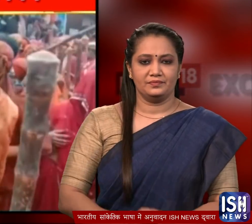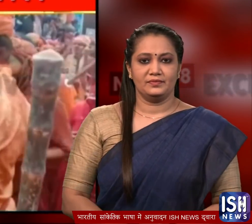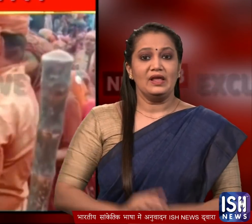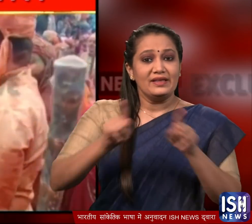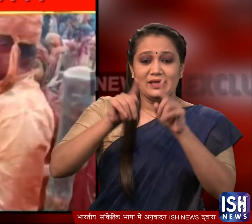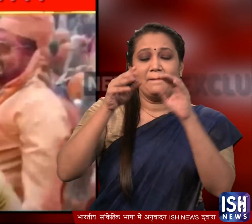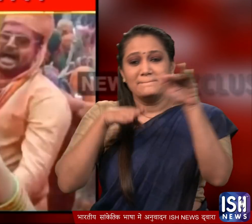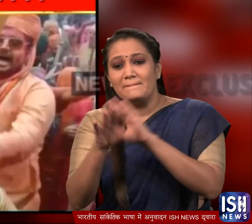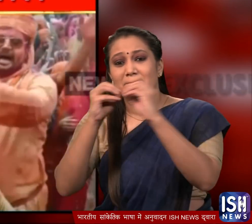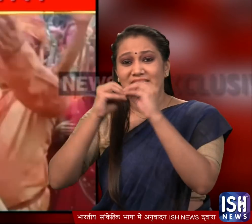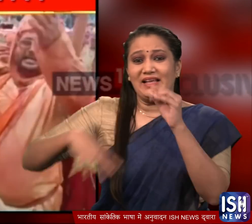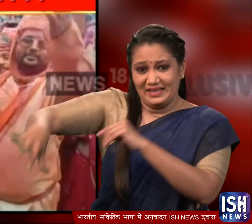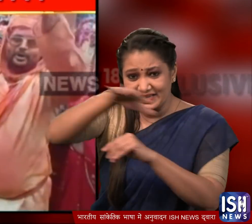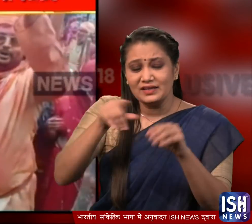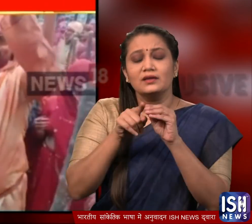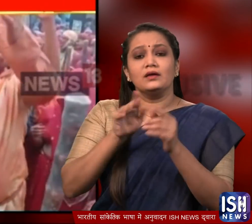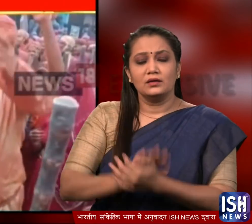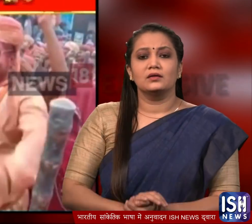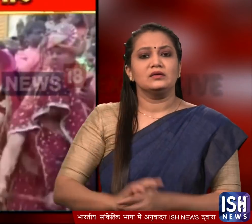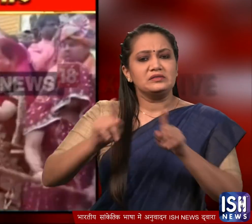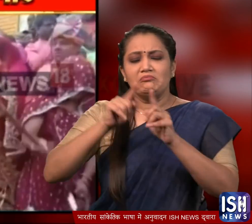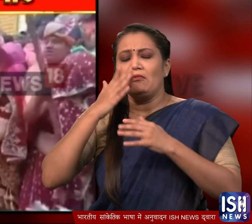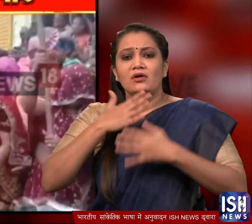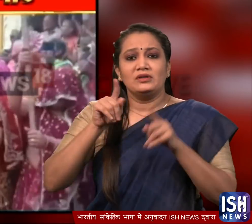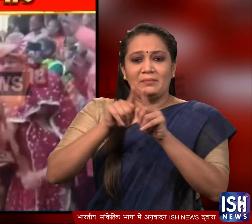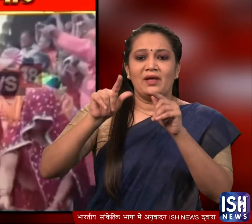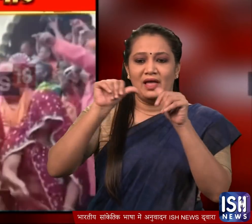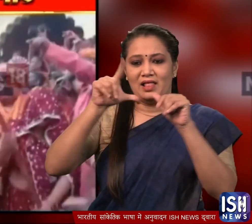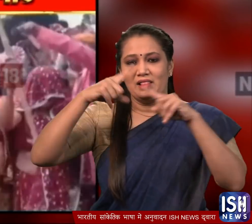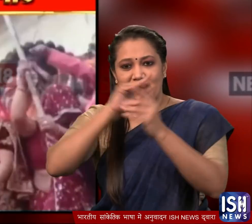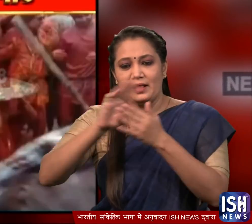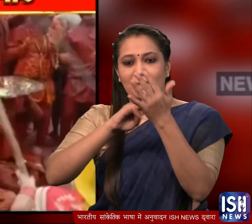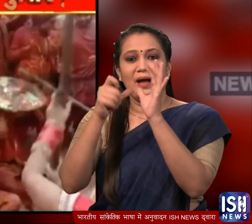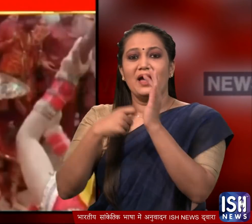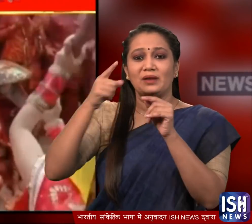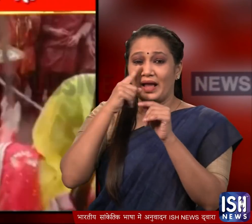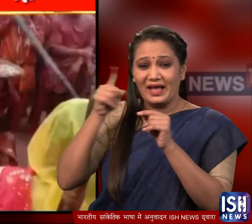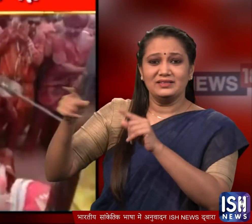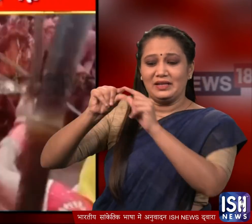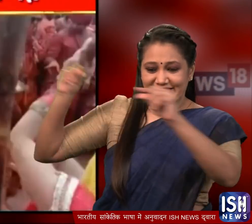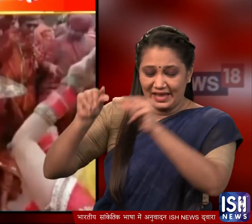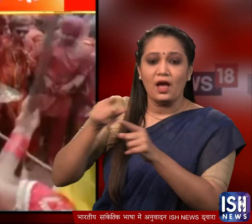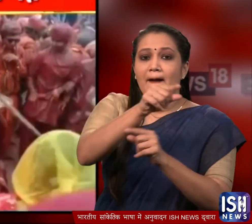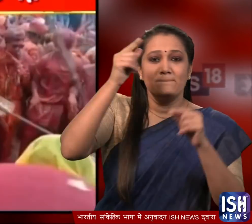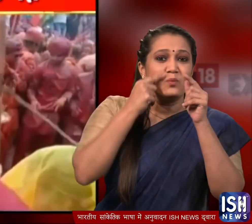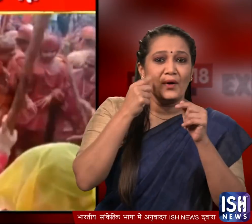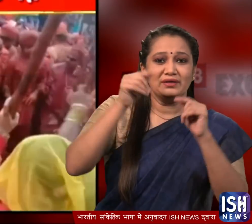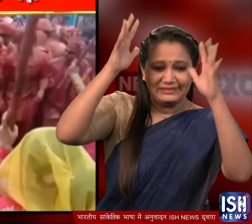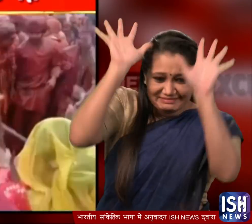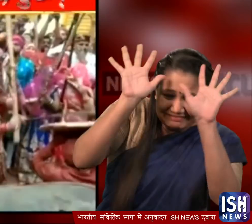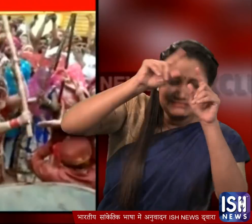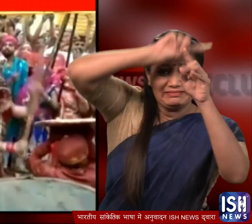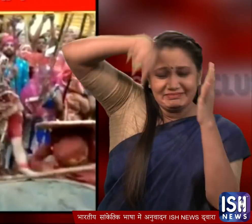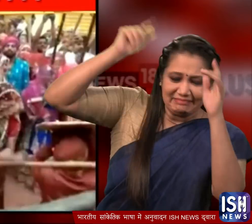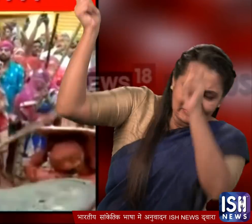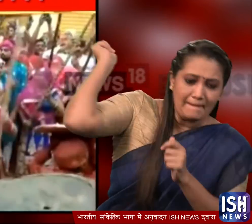कुछ इसी तरह बरसाना में भी लोग होली के जश्न में डूबे दिखे। वहां पर लठमार होली खेली गई। महिलाएं पुरुषों को लाठियों से मारती दिखीं और पुरुषों